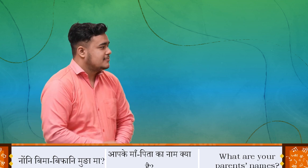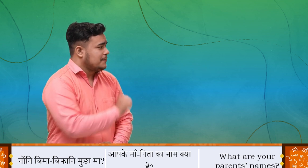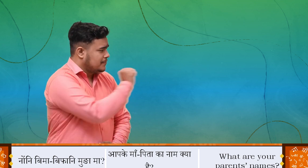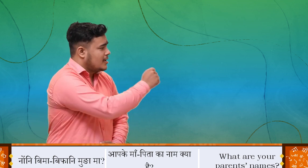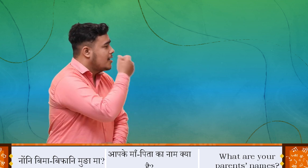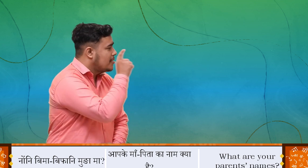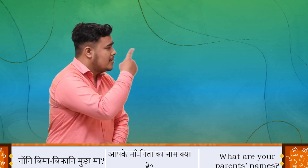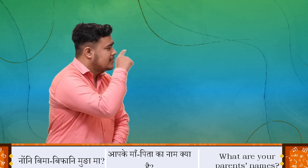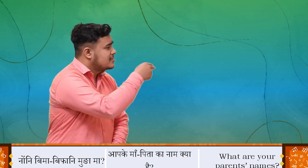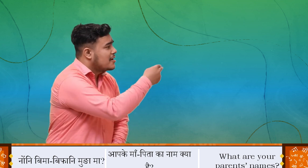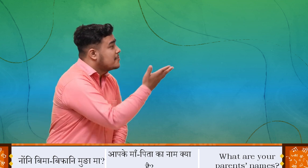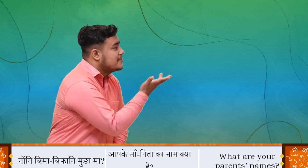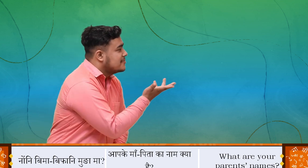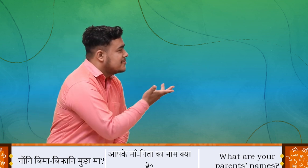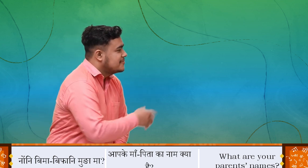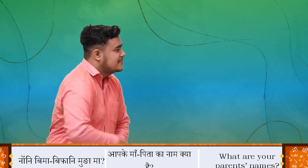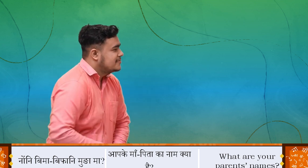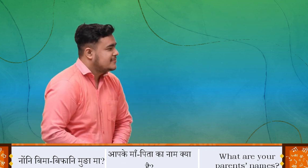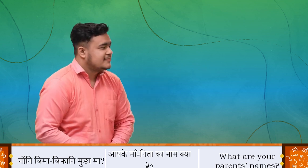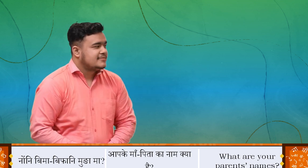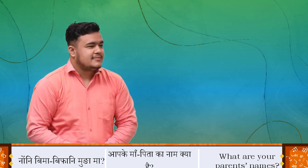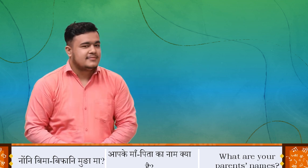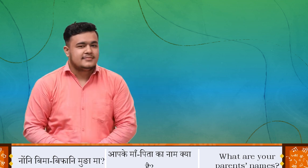능니 비마 비파니 뭉아마